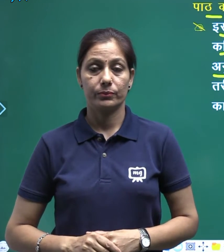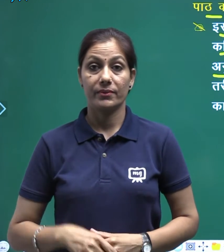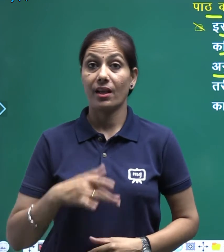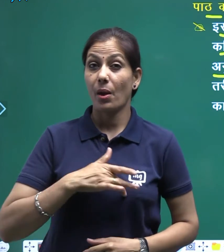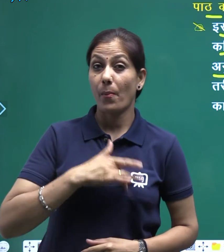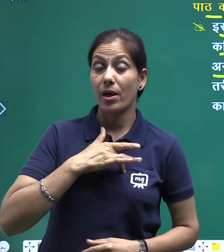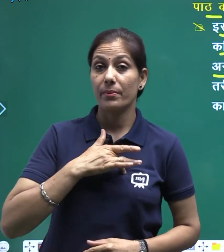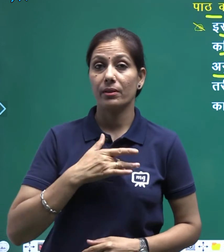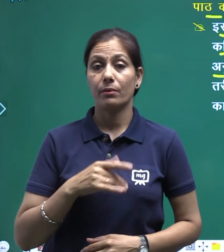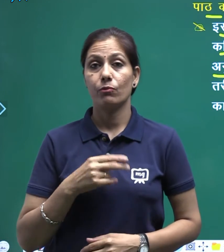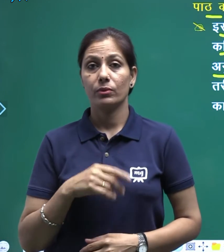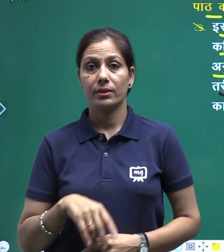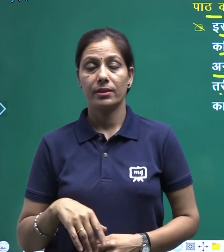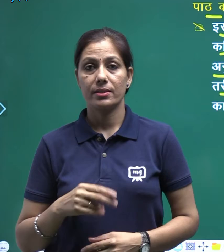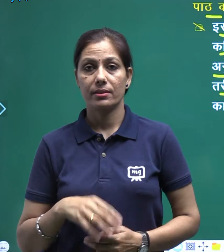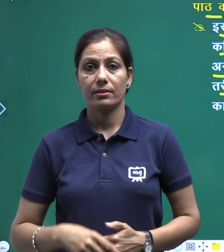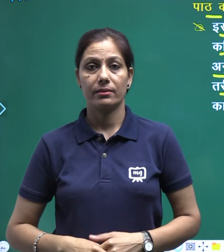मार्मिकतापूर्ण तरीके से